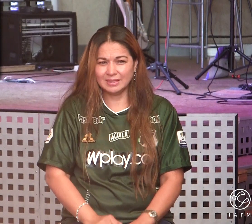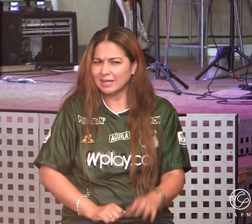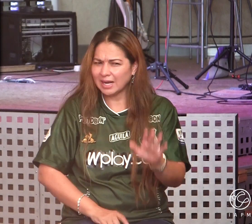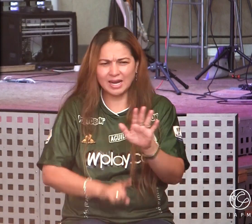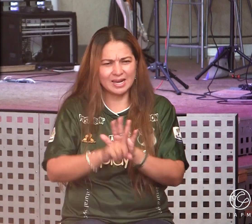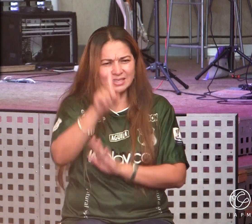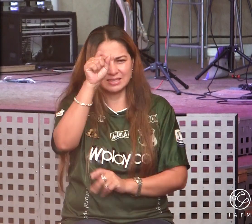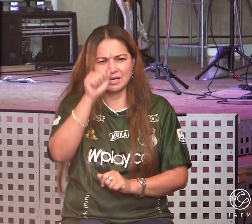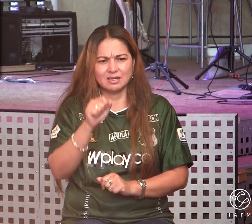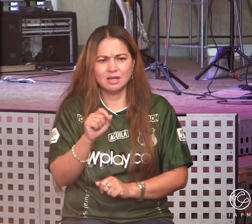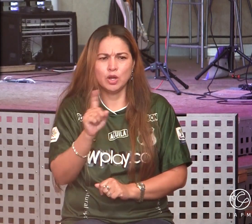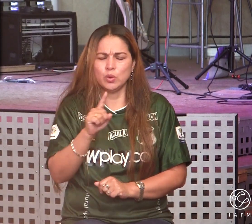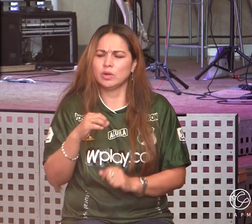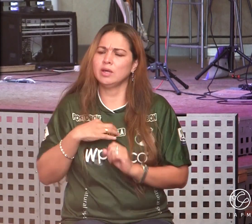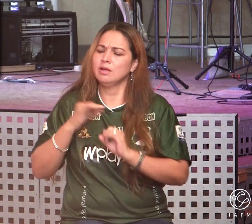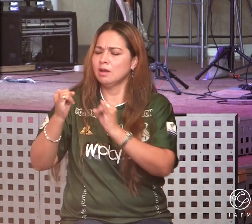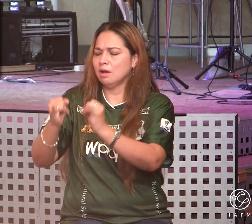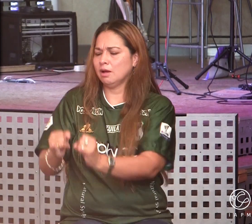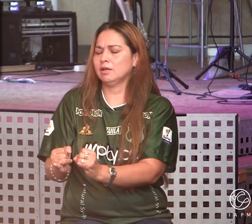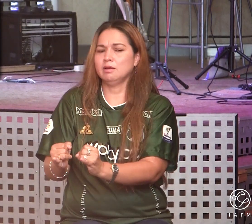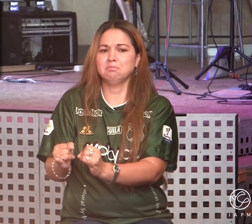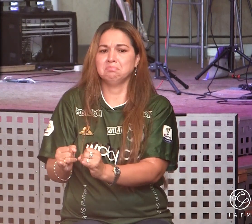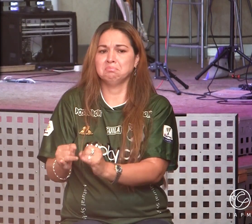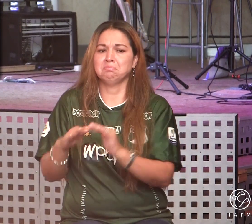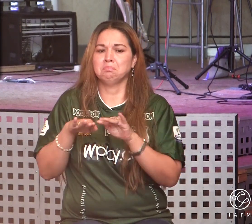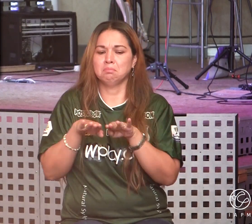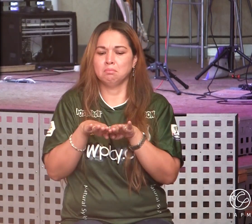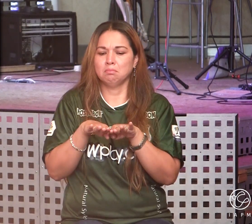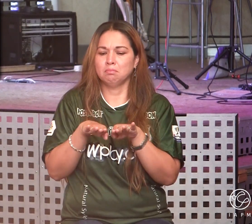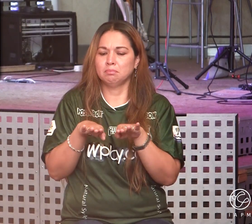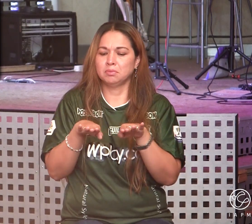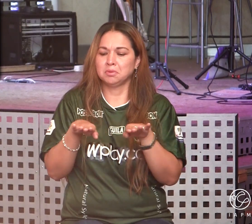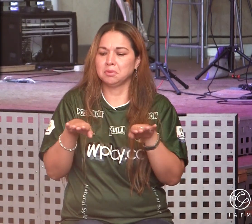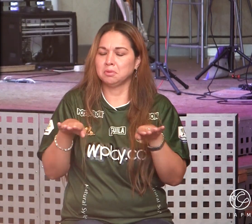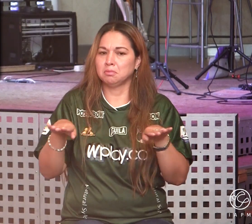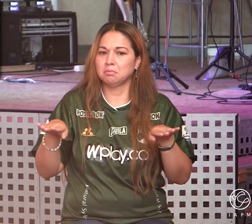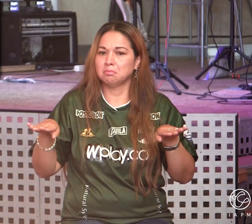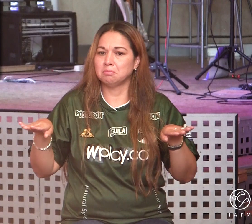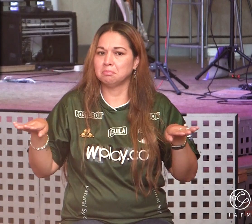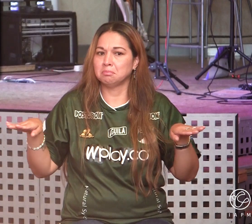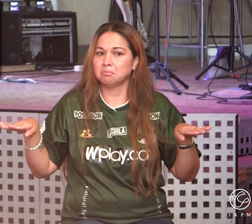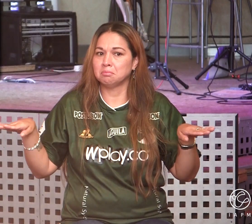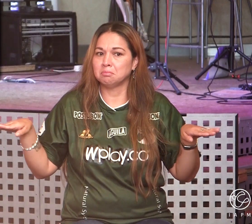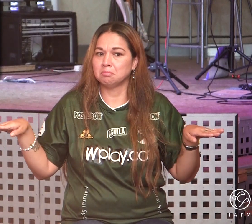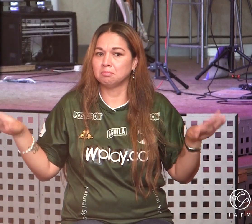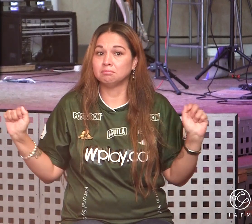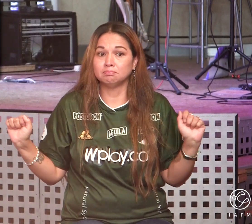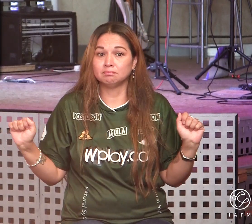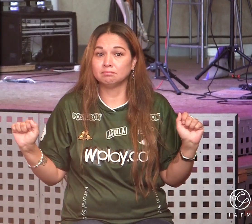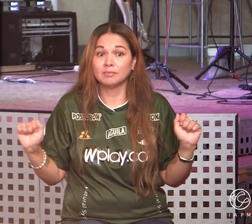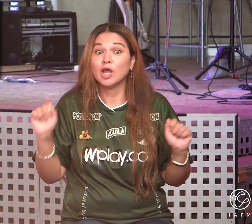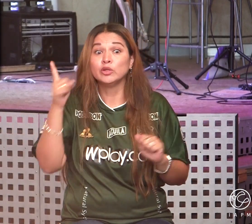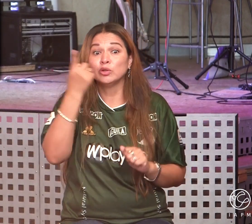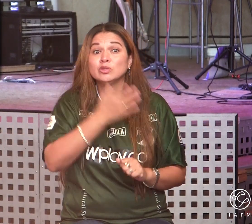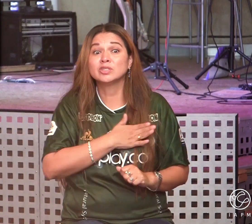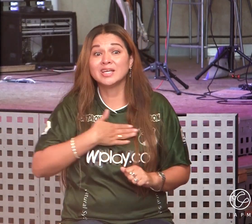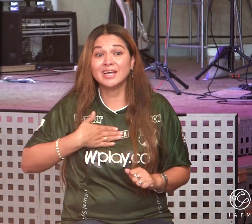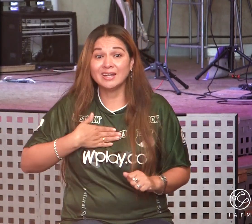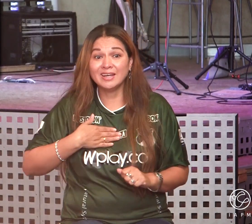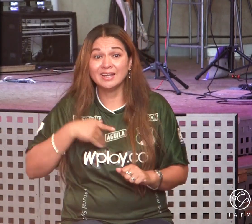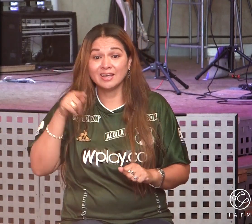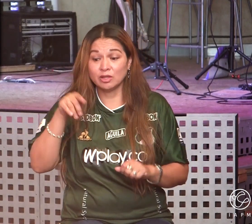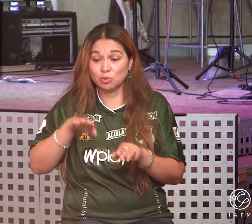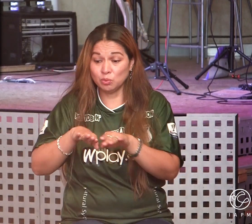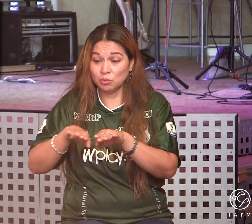otra alternativa. Tengo una escena que también la recuerdo y la uso. Es una escena muy simple. Voy yo muy de apuro porque